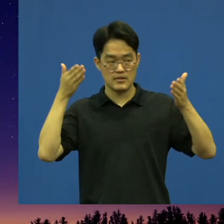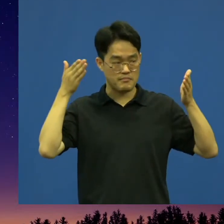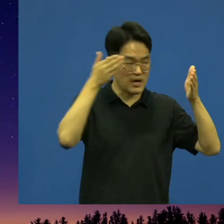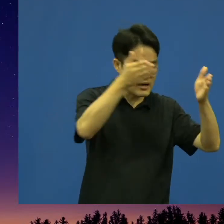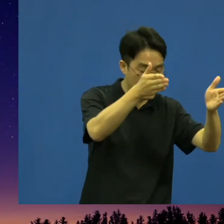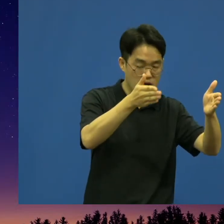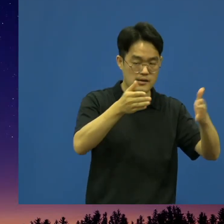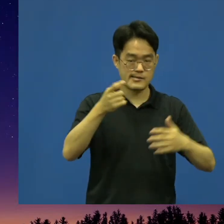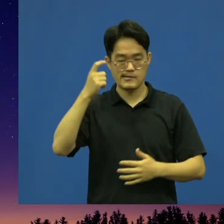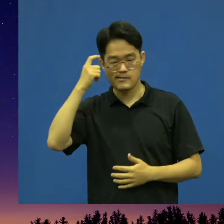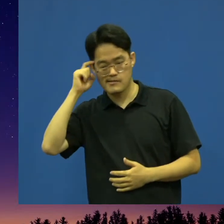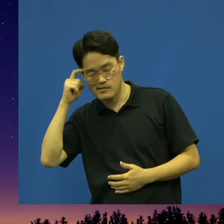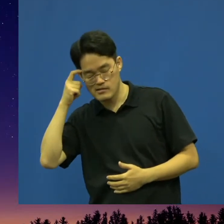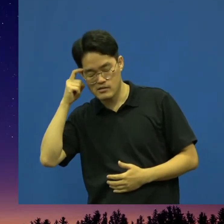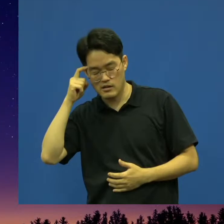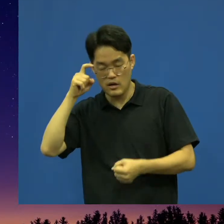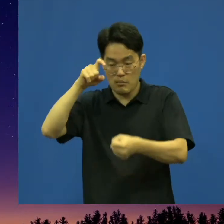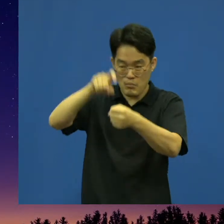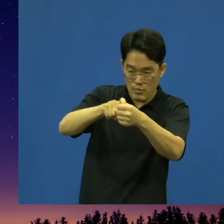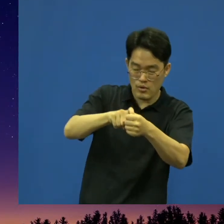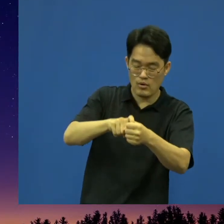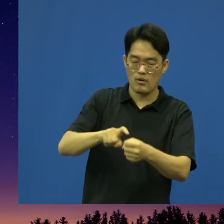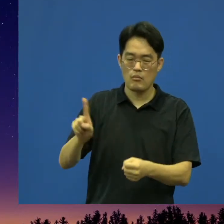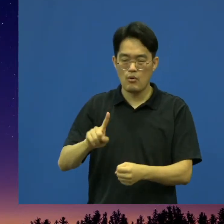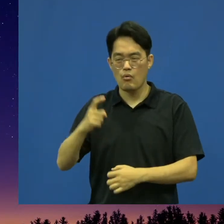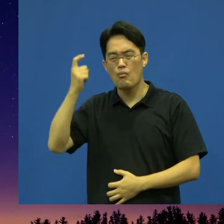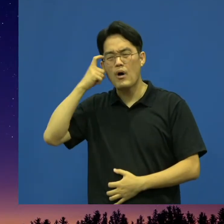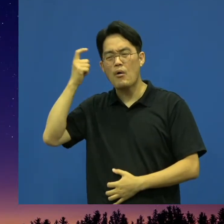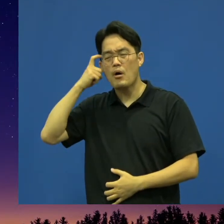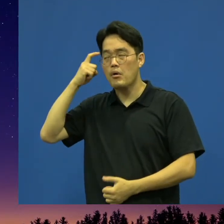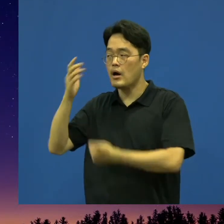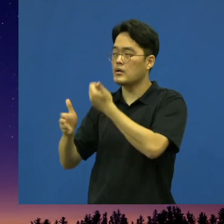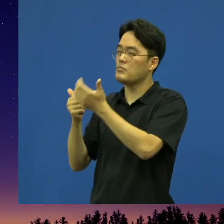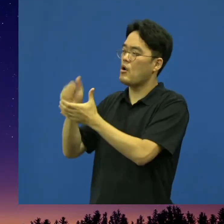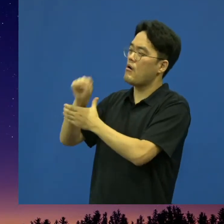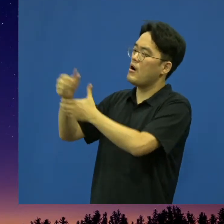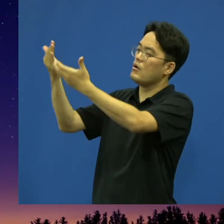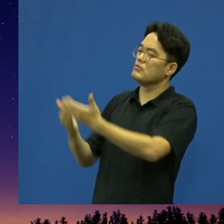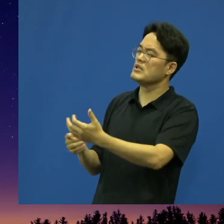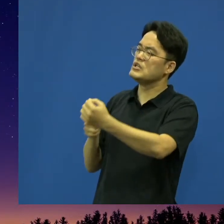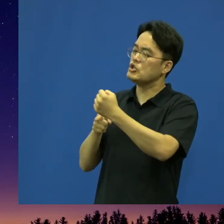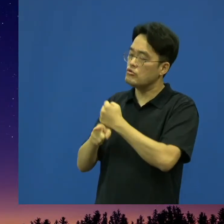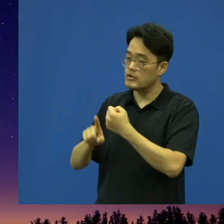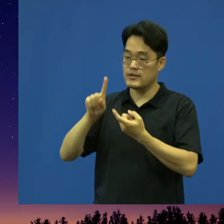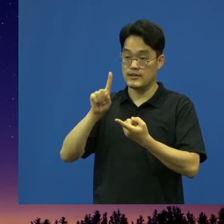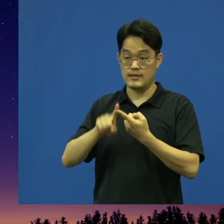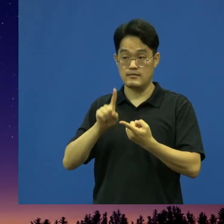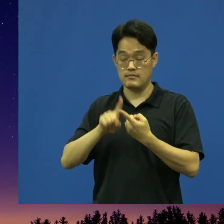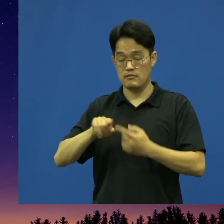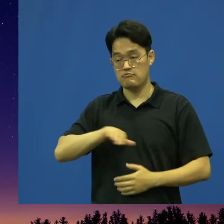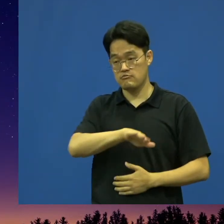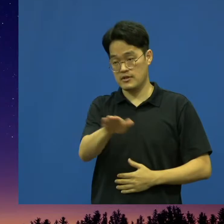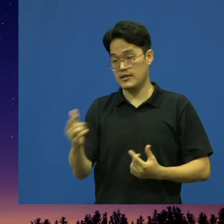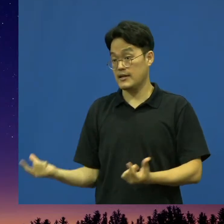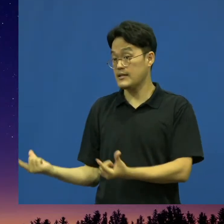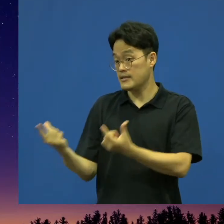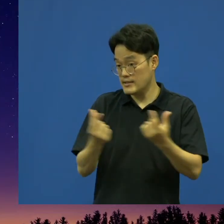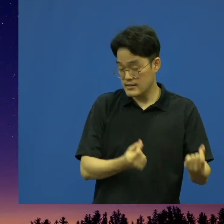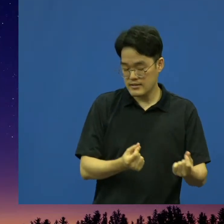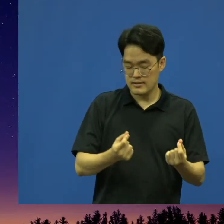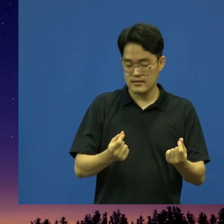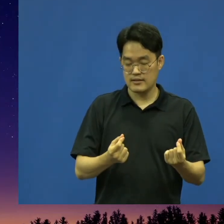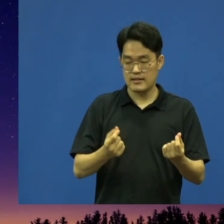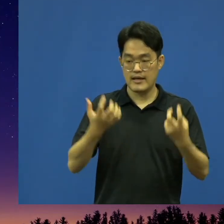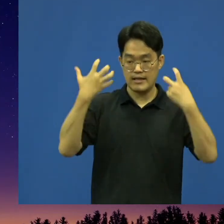생각하고 왜 이런 일들을 우리에게 허락하시는가 하는 것들 한번 이 다니엘서